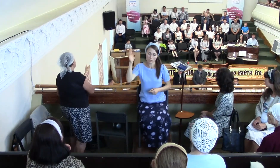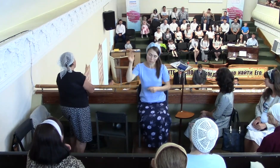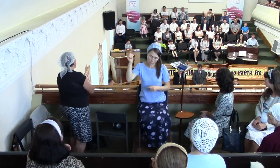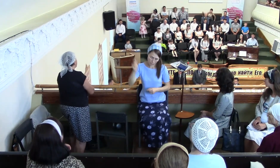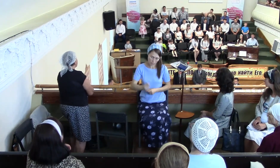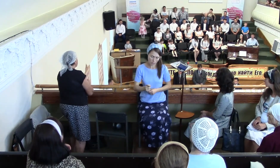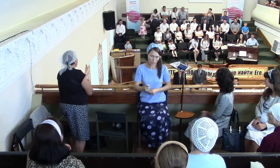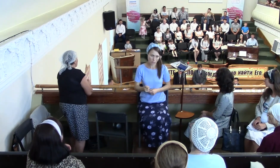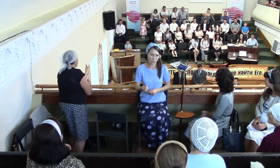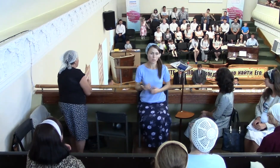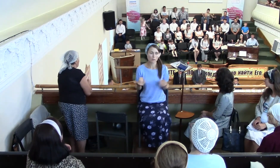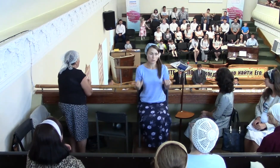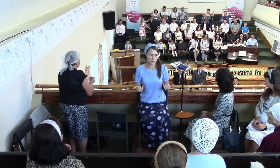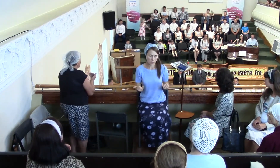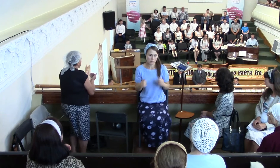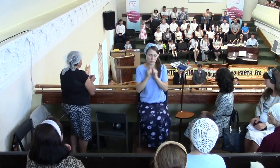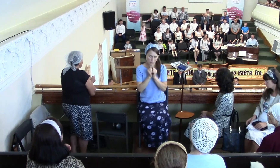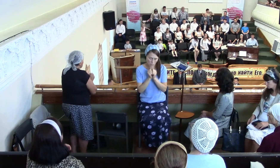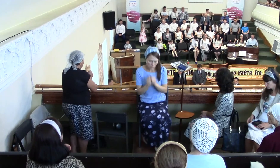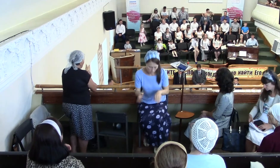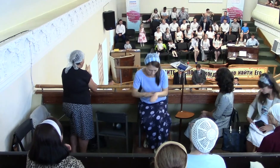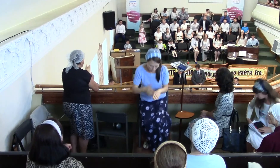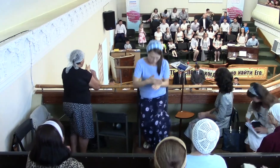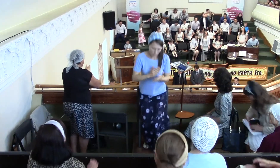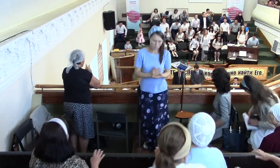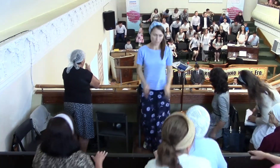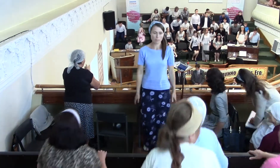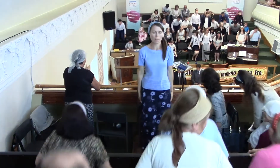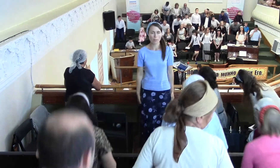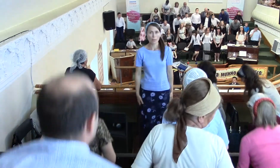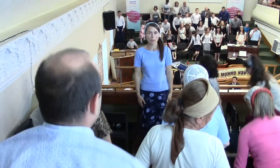И мы сейчас совершим молитву над хлебом.